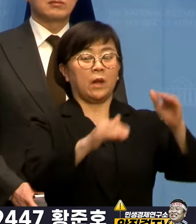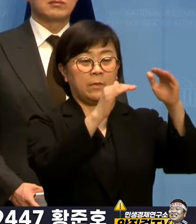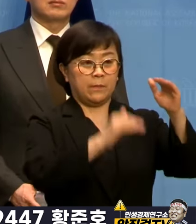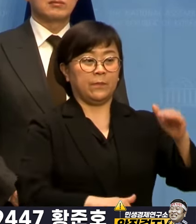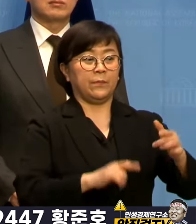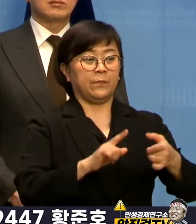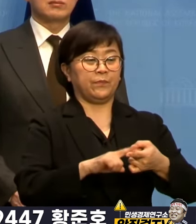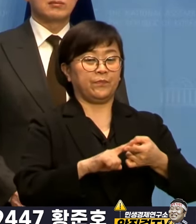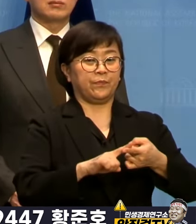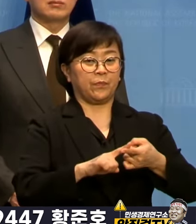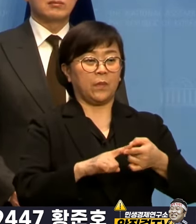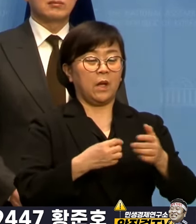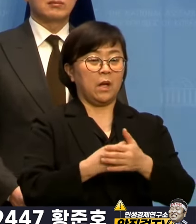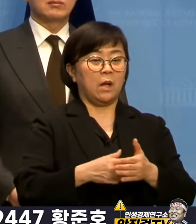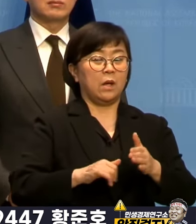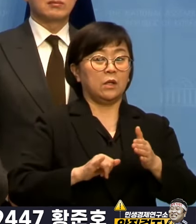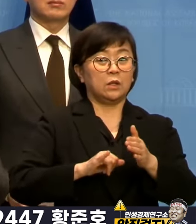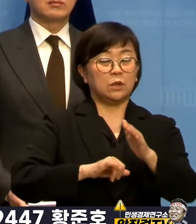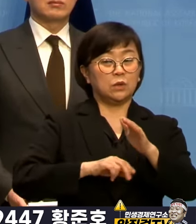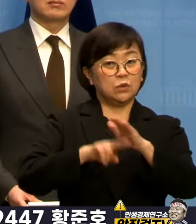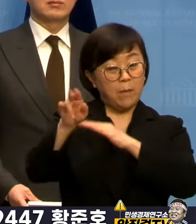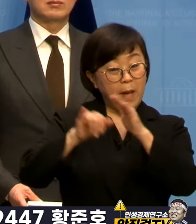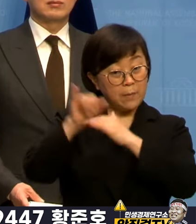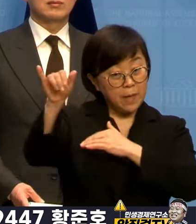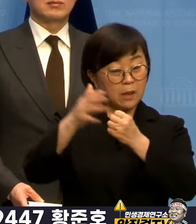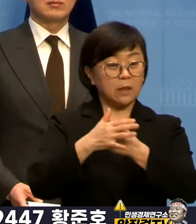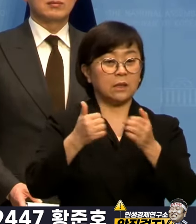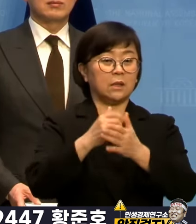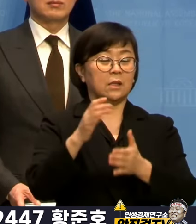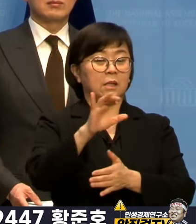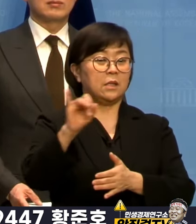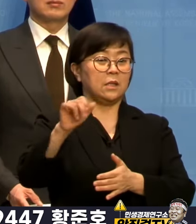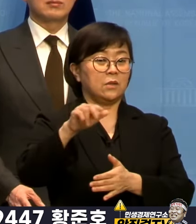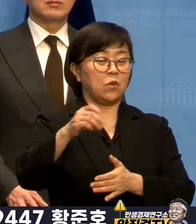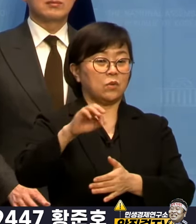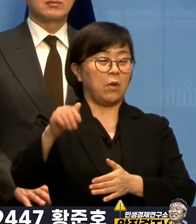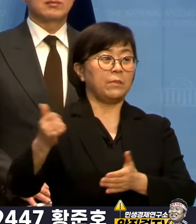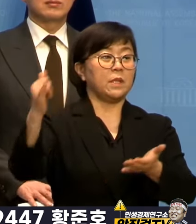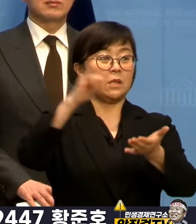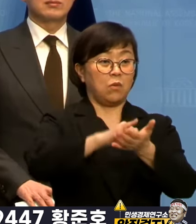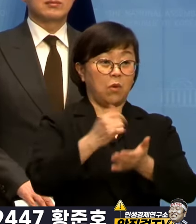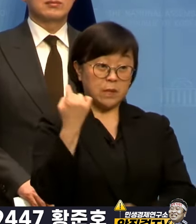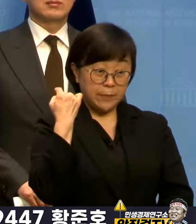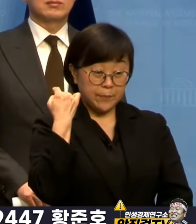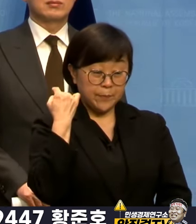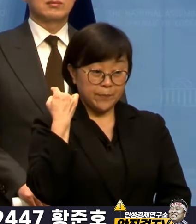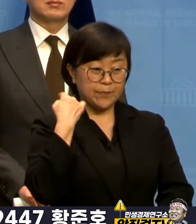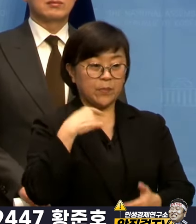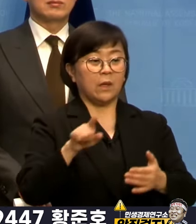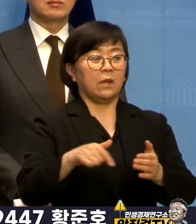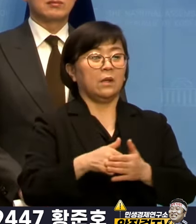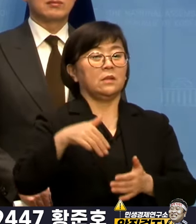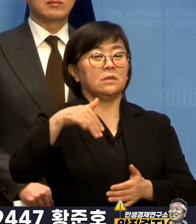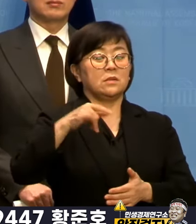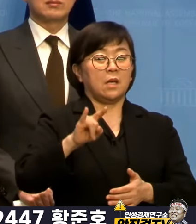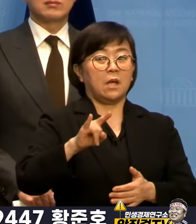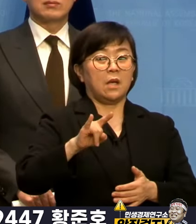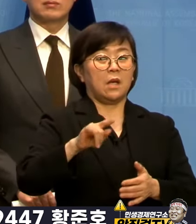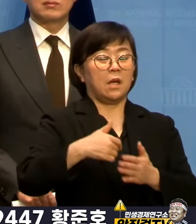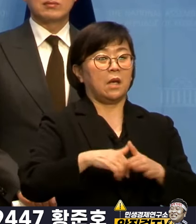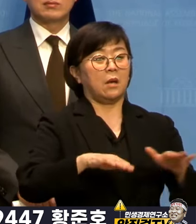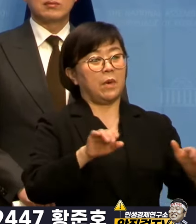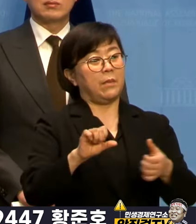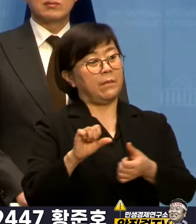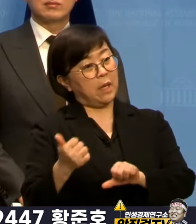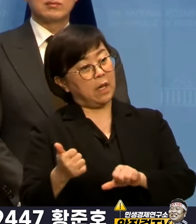현안으로서 연동서 도주대사랑 변경을 하고 있는 이준 장관이 귀국했는데 어제 전혀 재활용